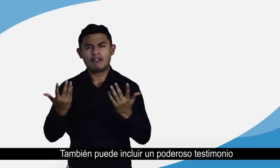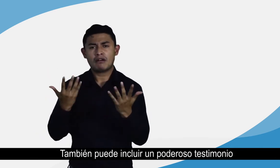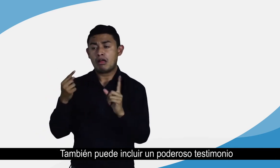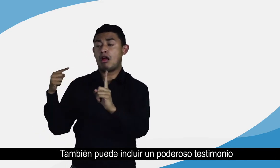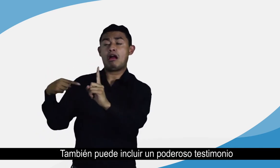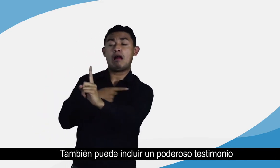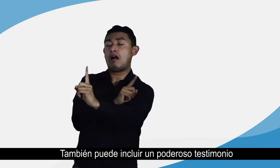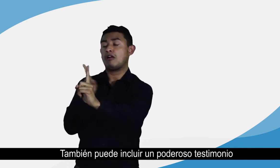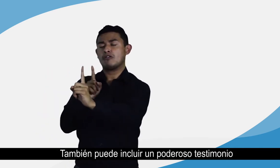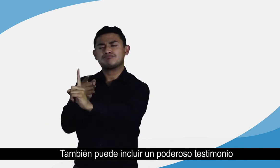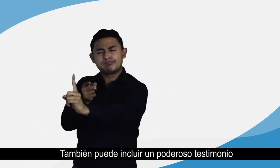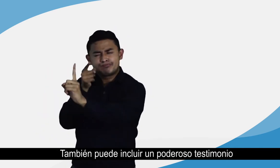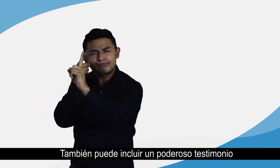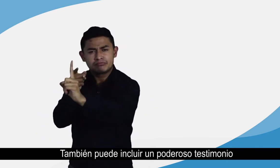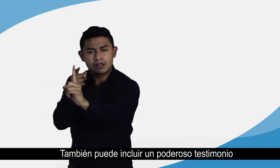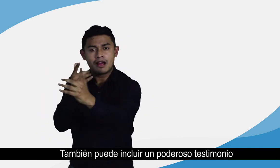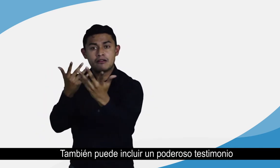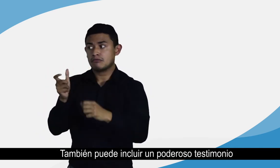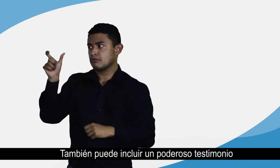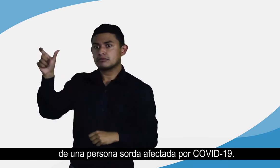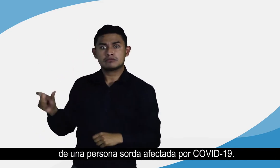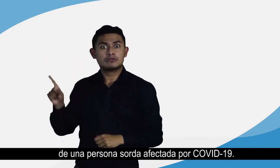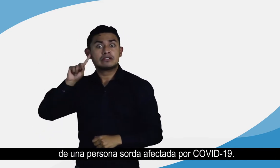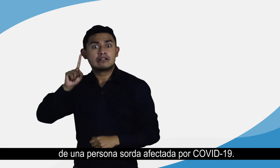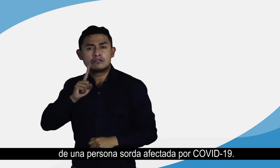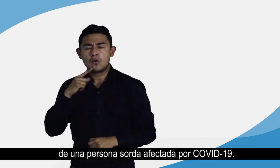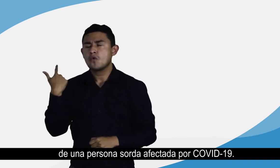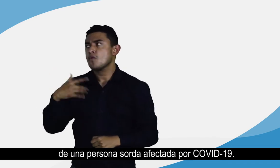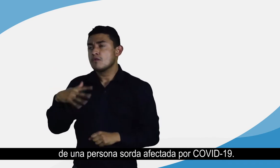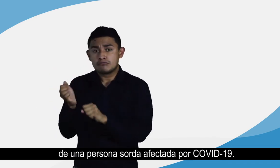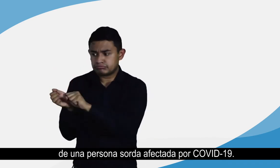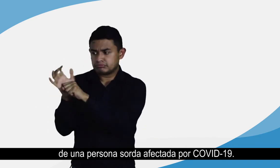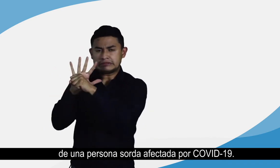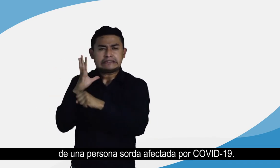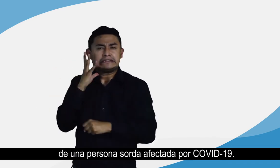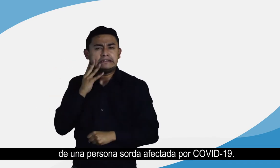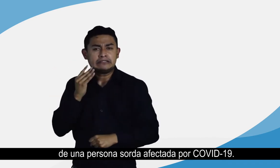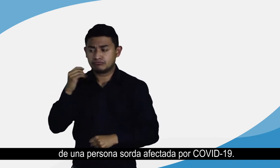También puede incluir un poderoso testimonio de una persona sorda afectada por COVID-19.